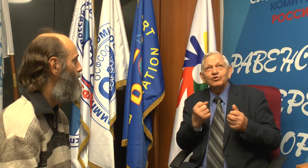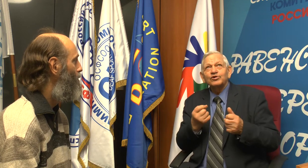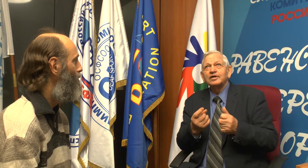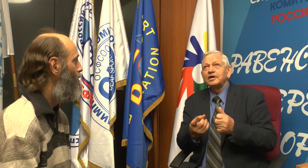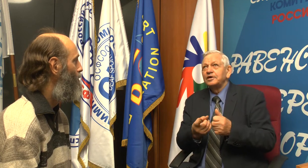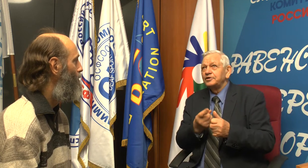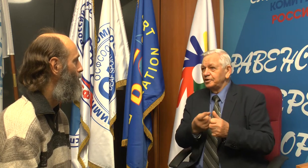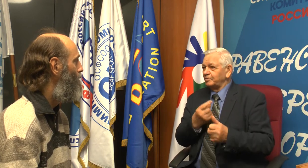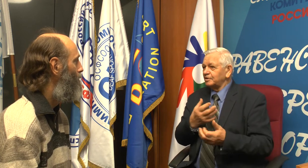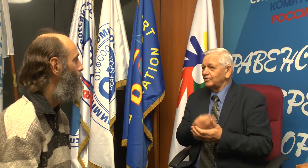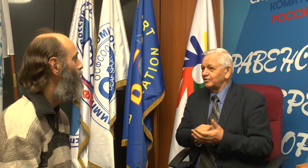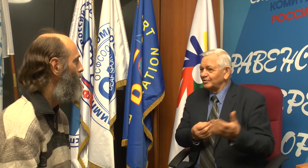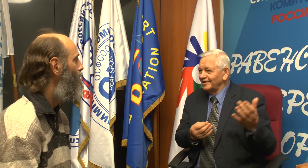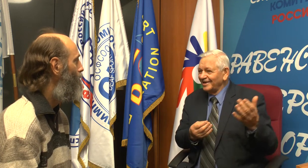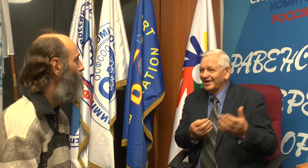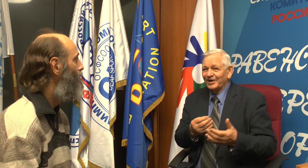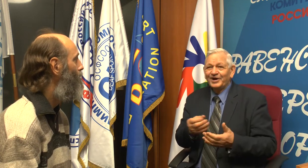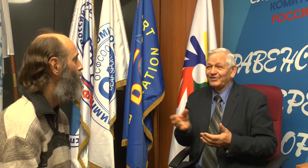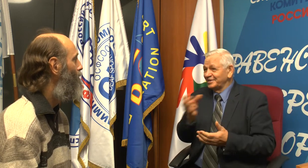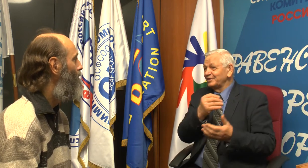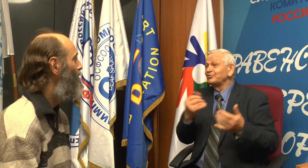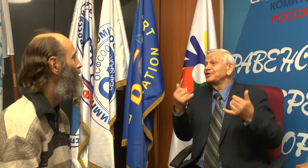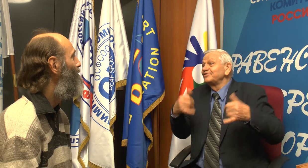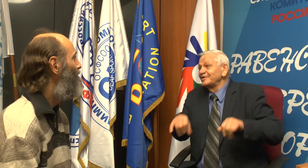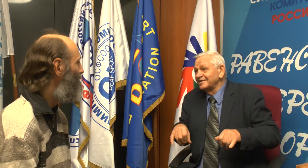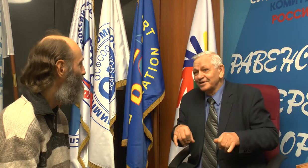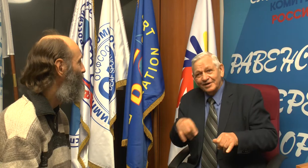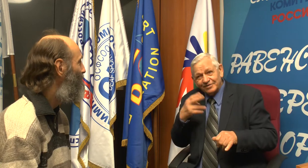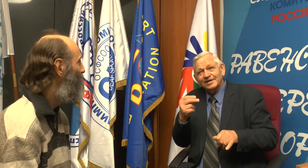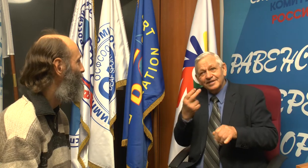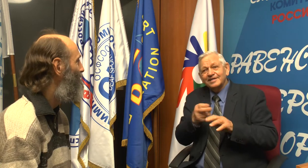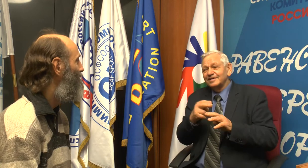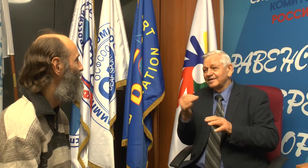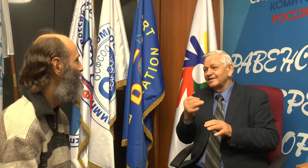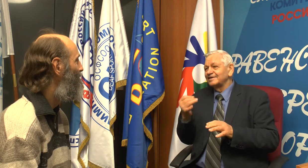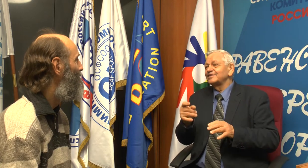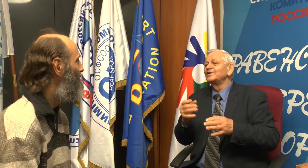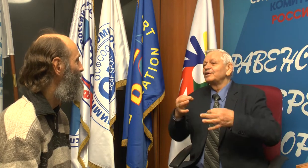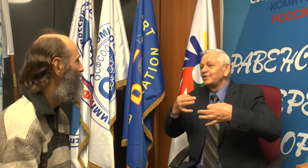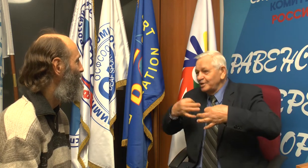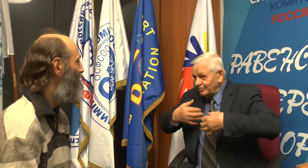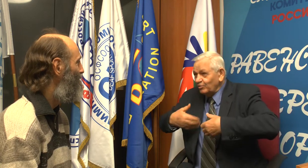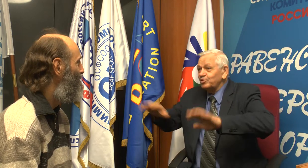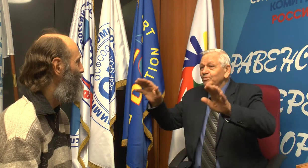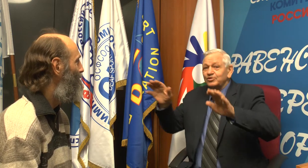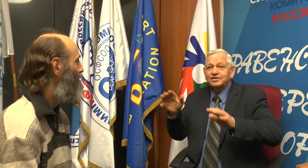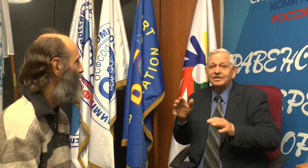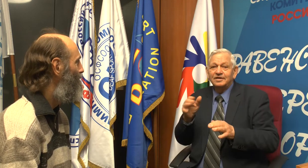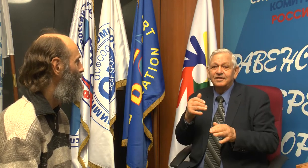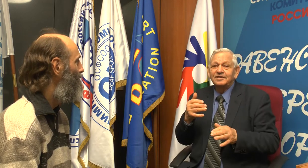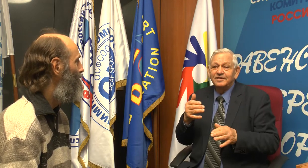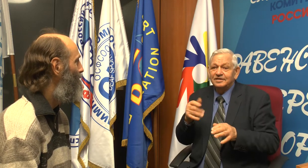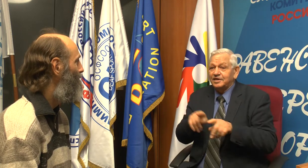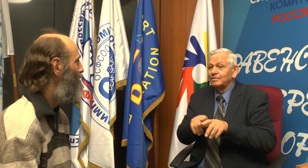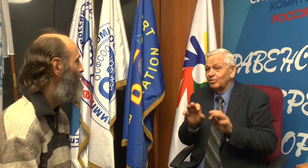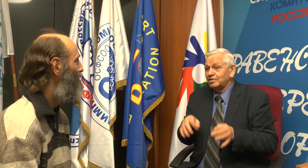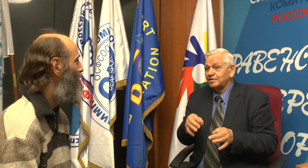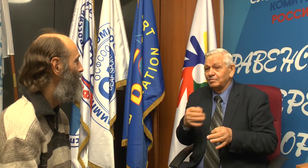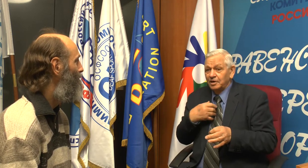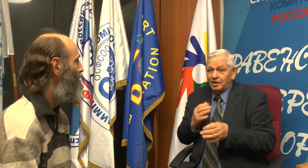получит имя свое. Всем удивились, да, это интересно. в общем пустили. И таким образом